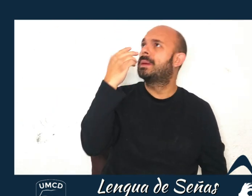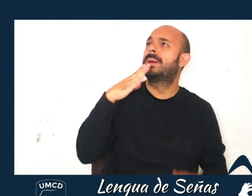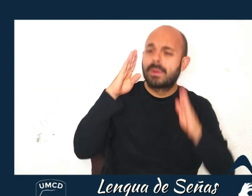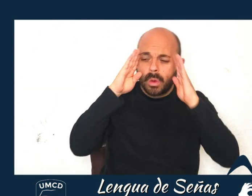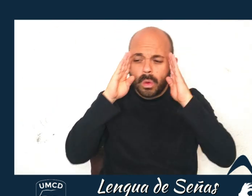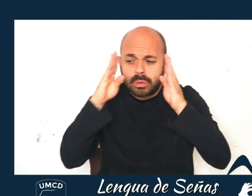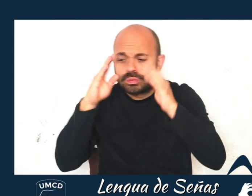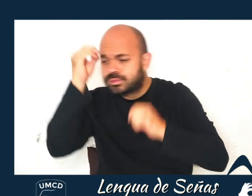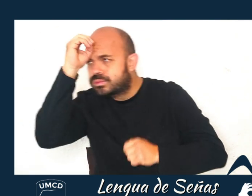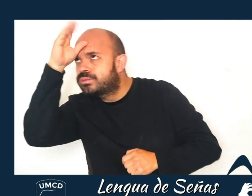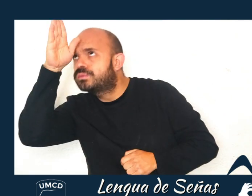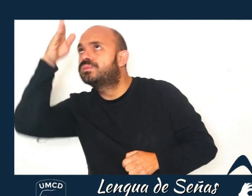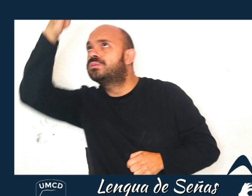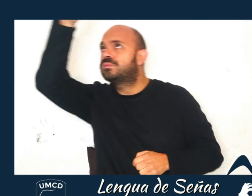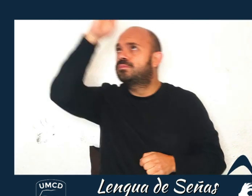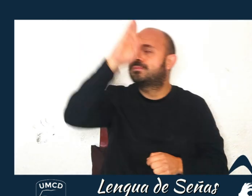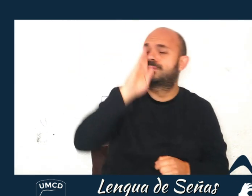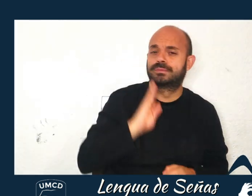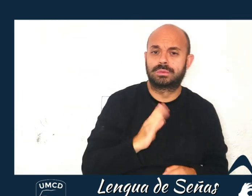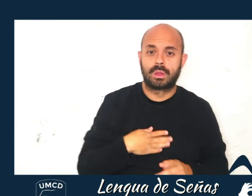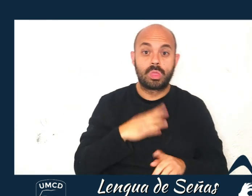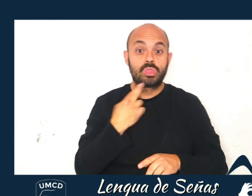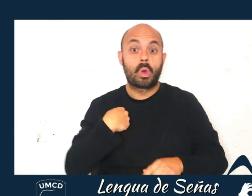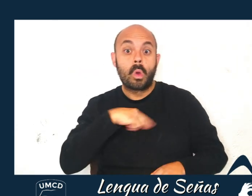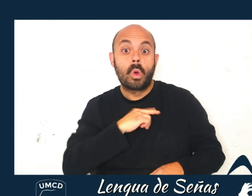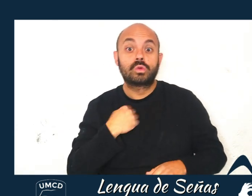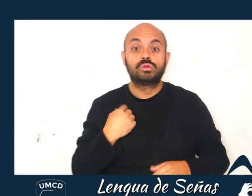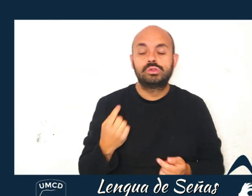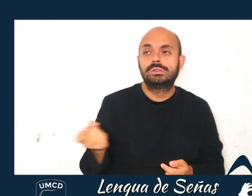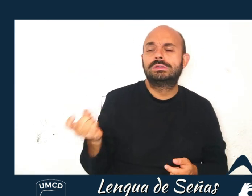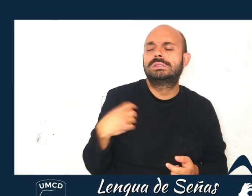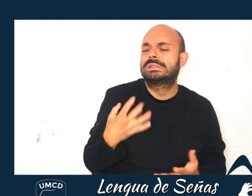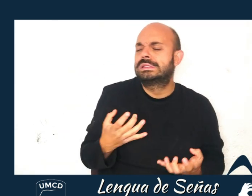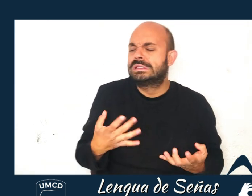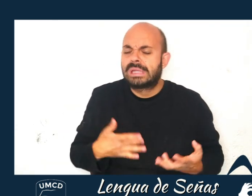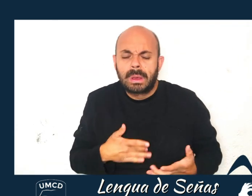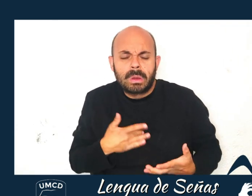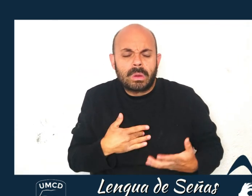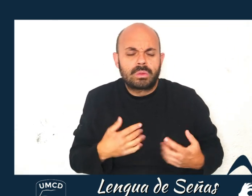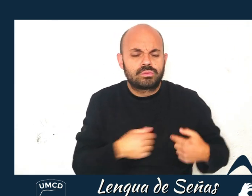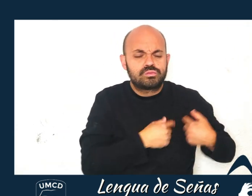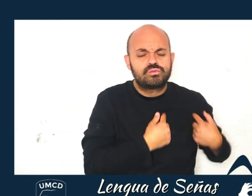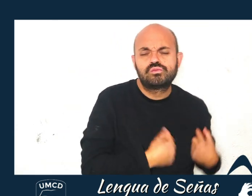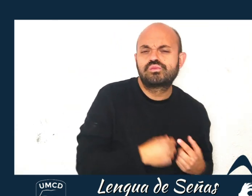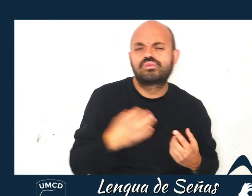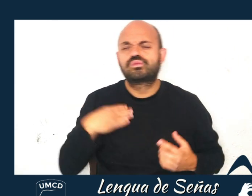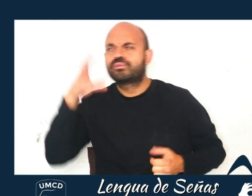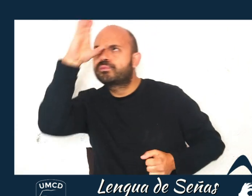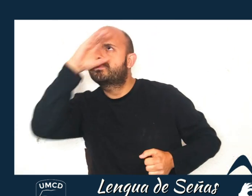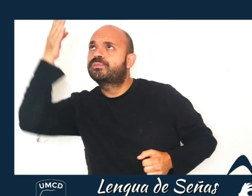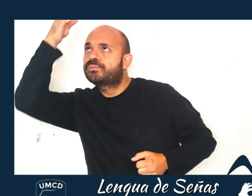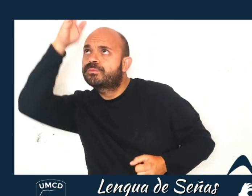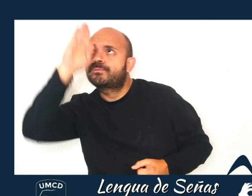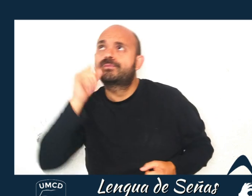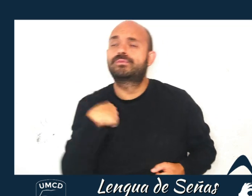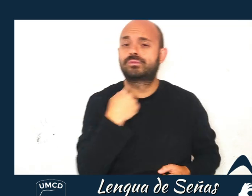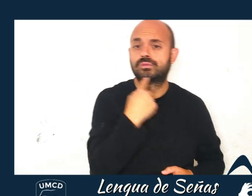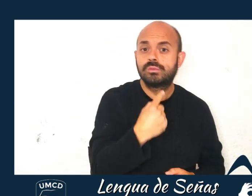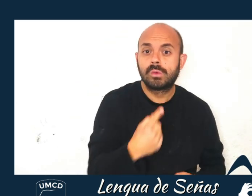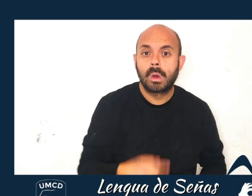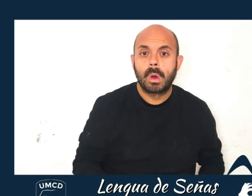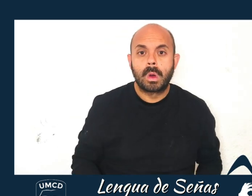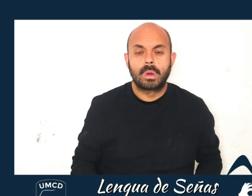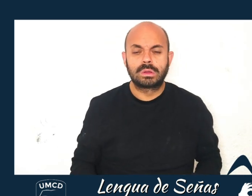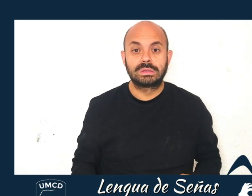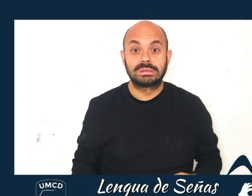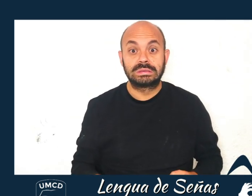interés profundo de alcanzarlo. Nosotros tenemos que desear, como hablamos al inicio, como esos